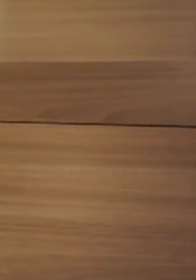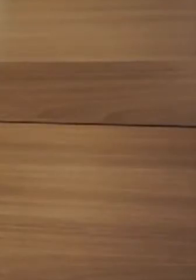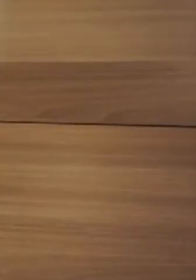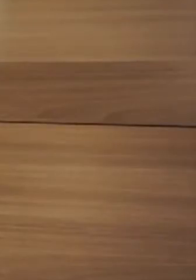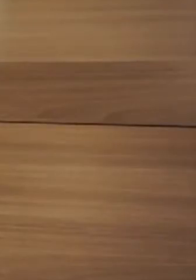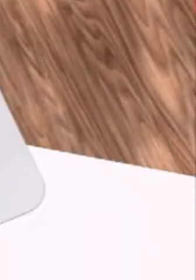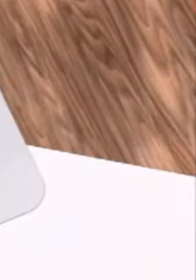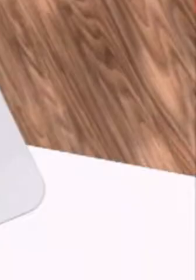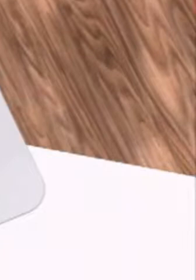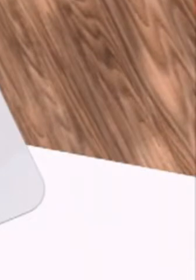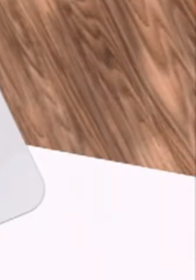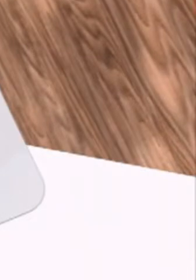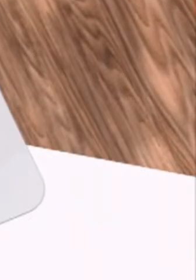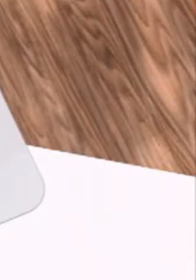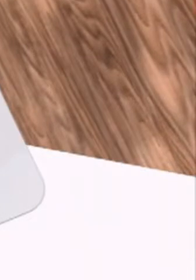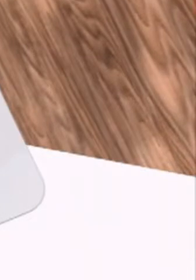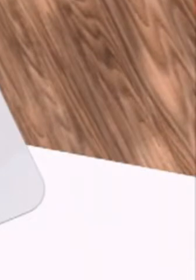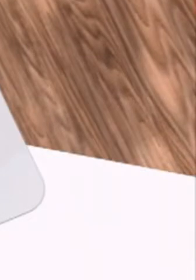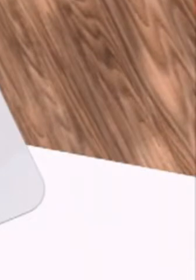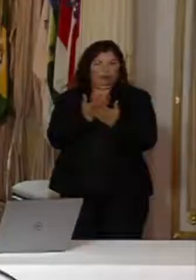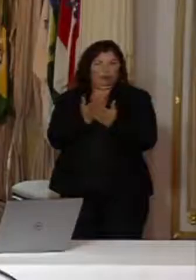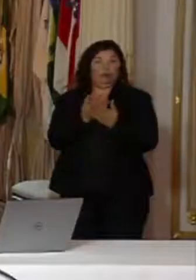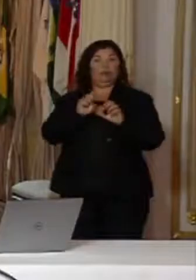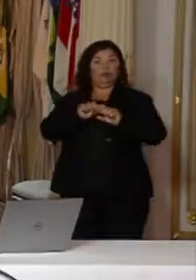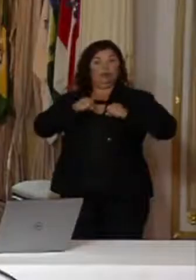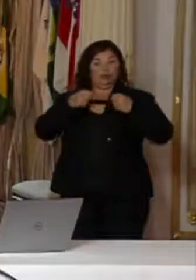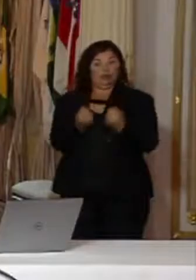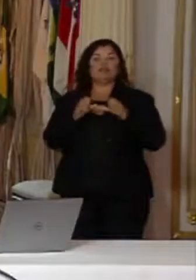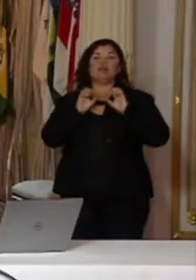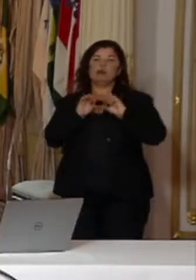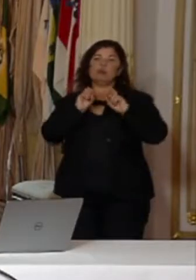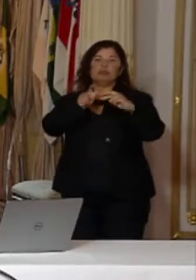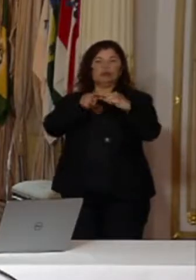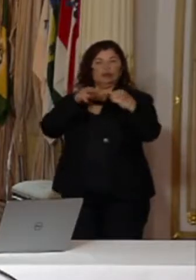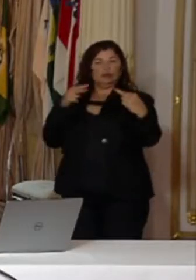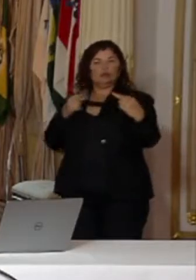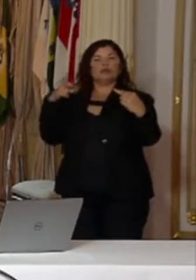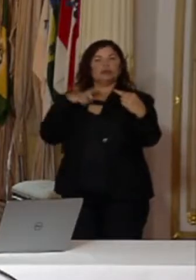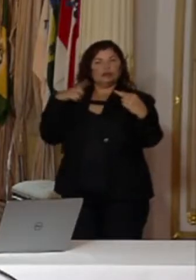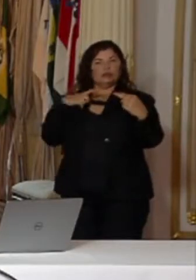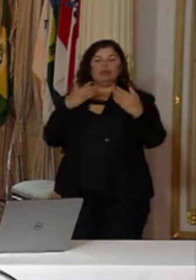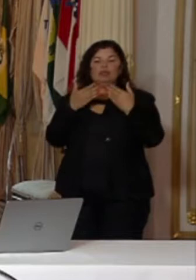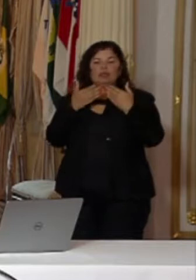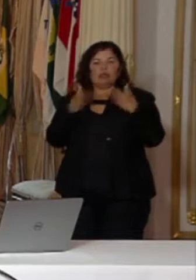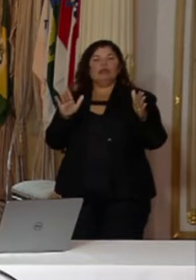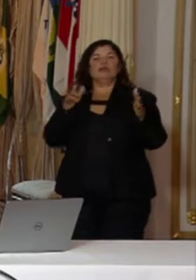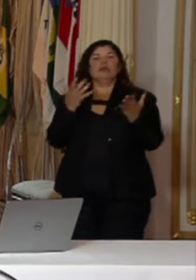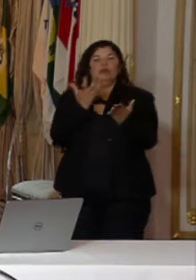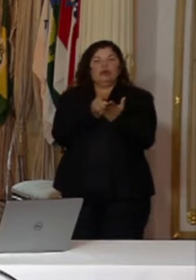e do sistema do google classroom para fortalecer ainda mais o ensino remoto estamos lançando o programa